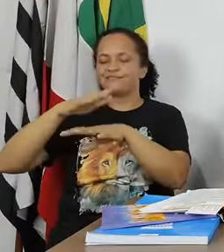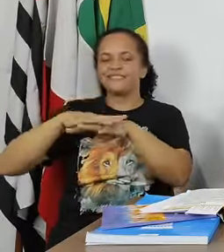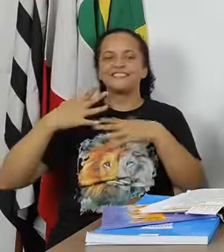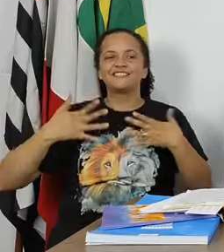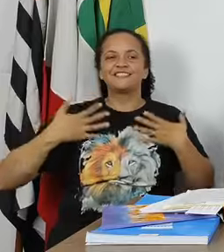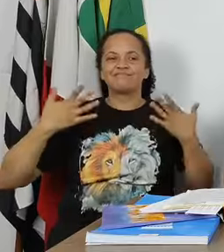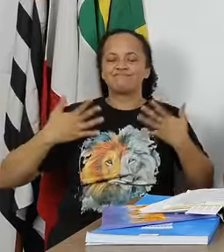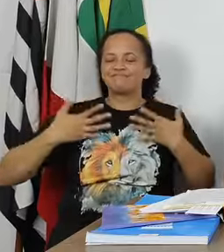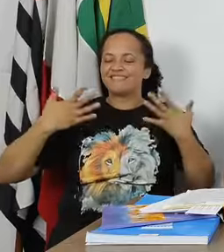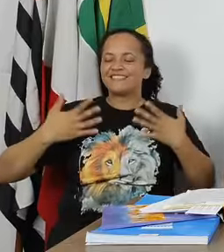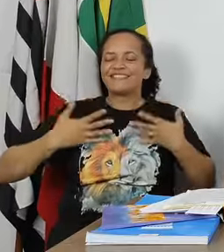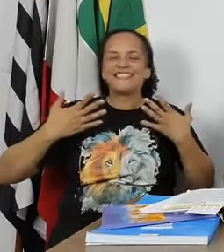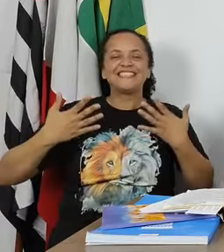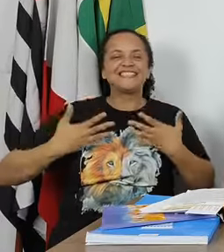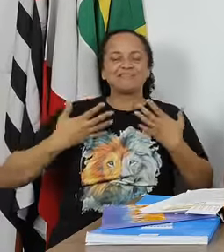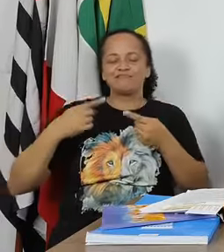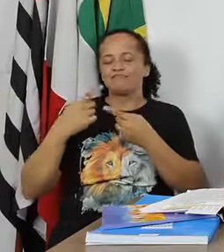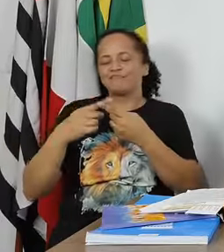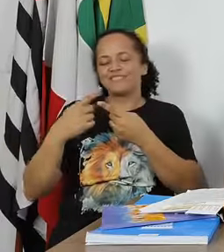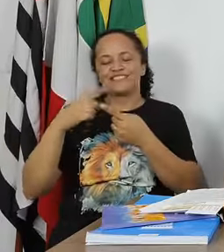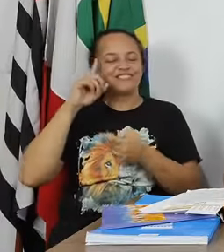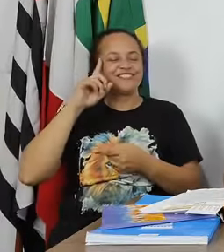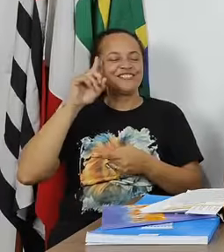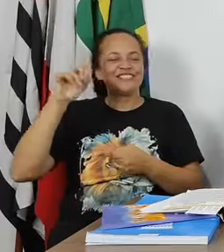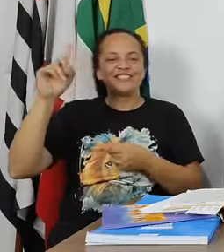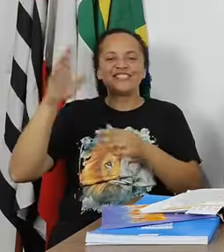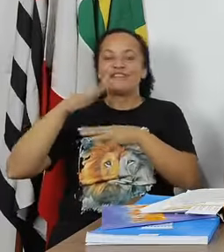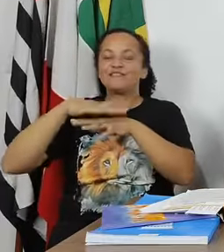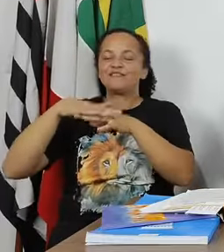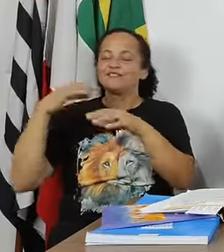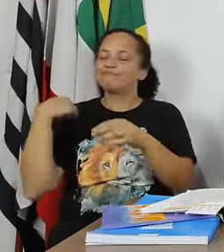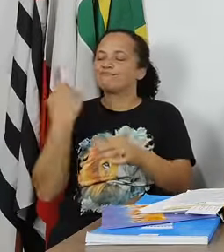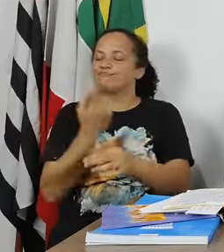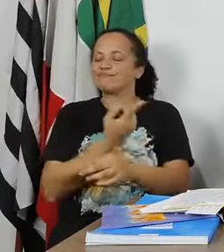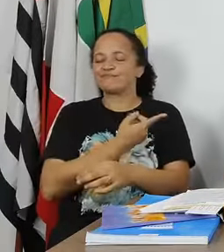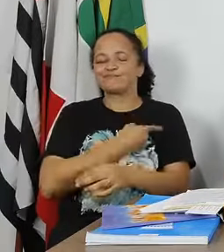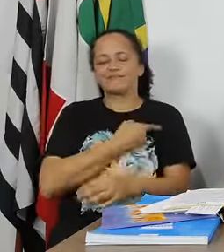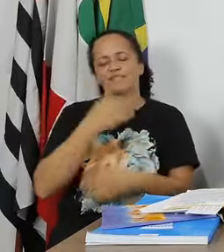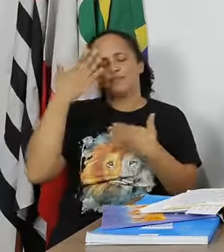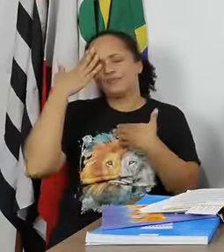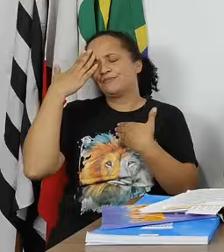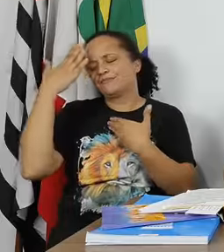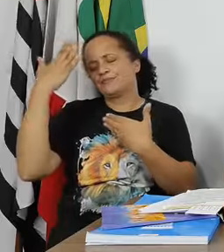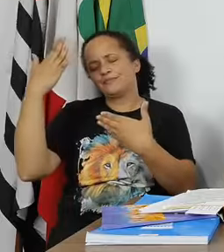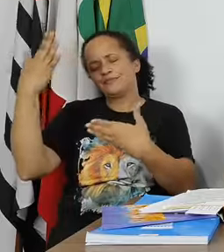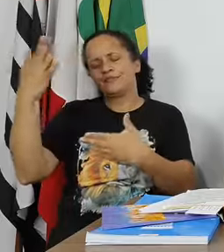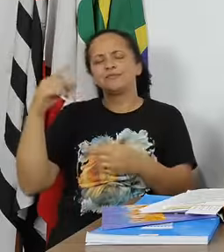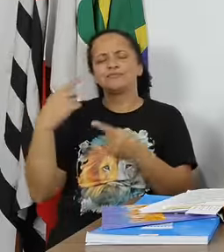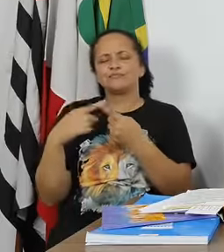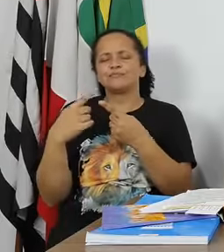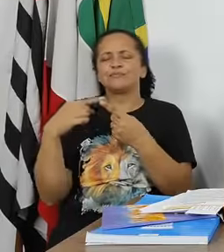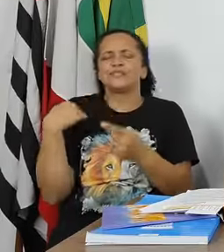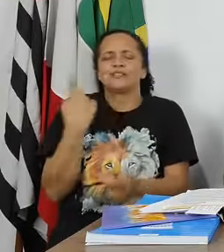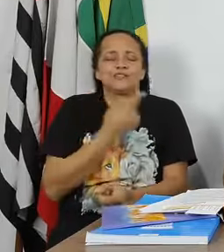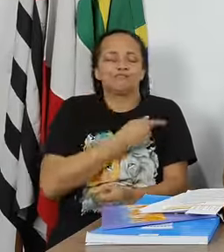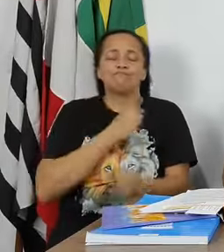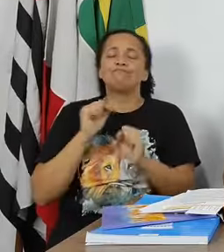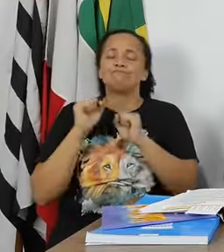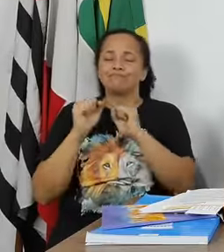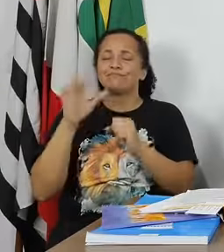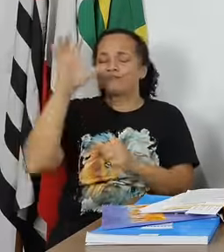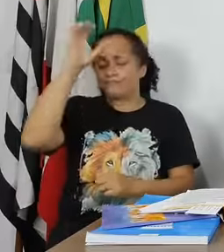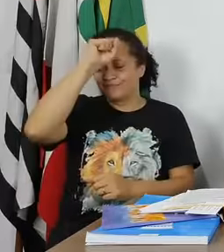regozijamos nele, Senhor, pois foi o dia que o Senhor preparou. Obrigado, Pai, pelo privilégio de estarmos aqui aprendendo da sua